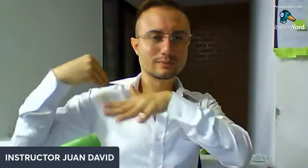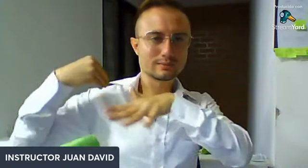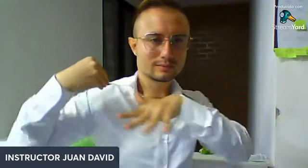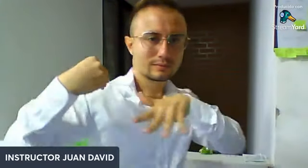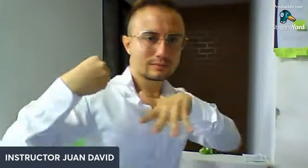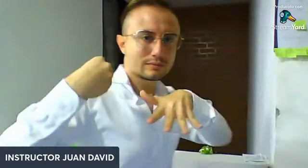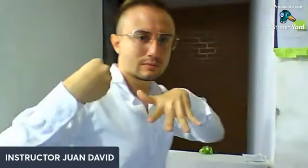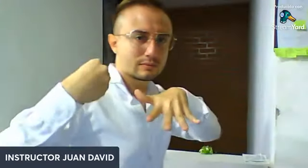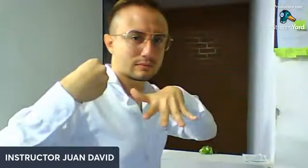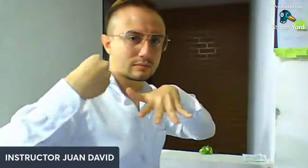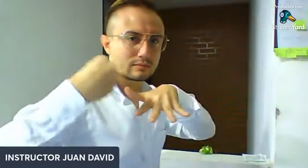Tradición.